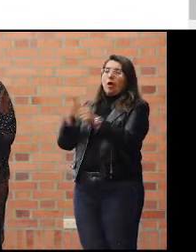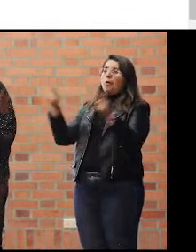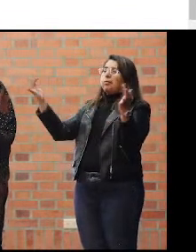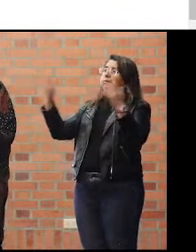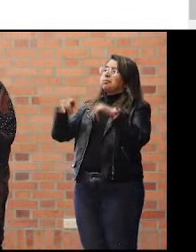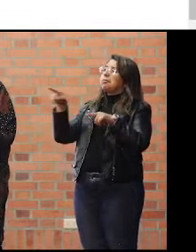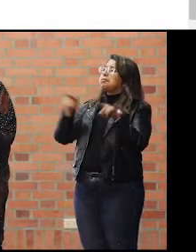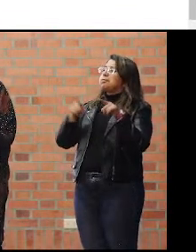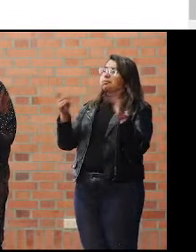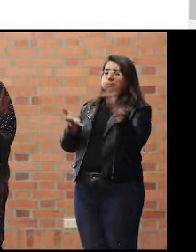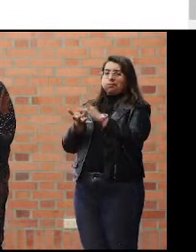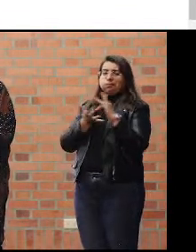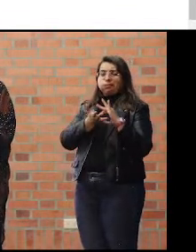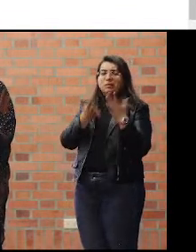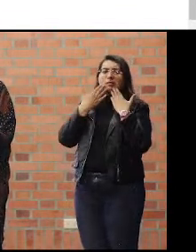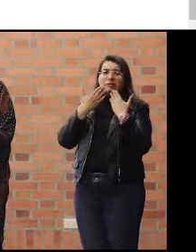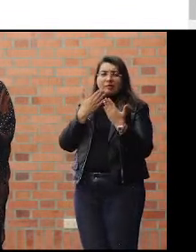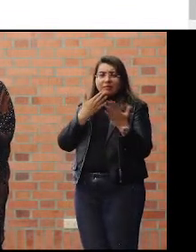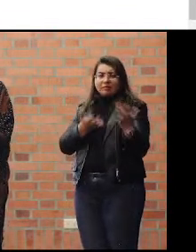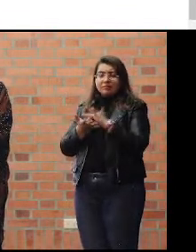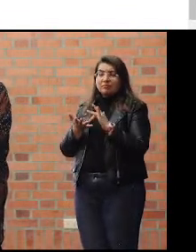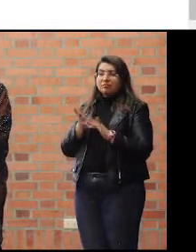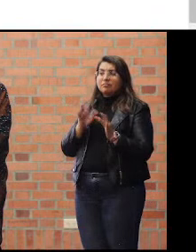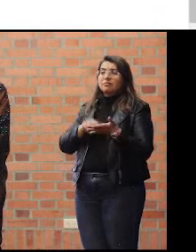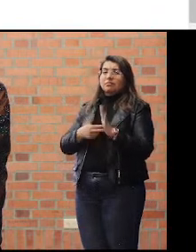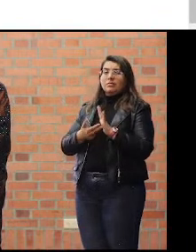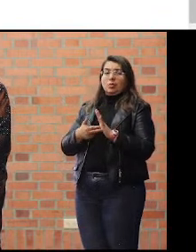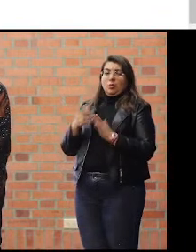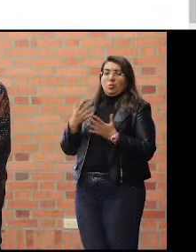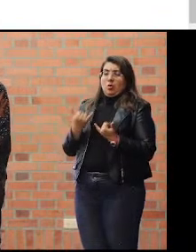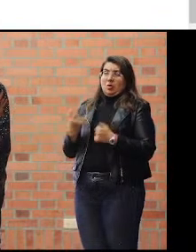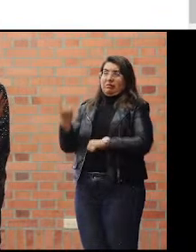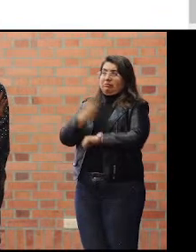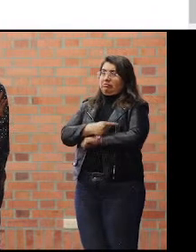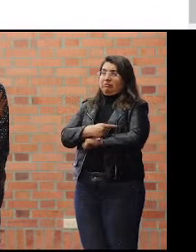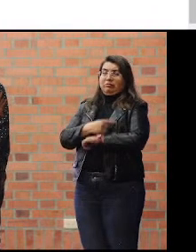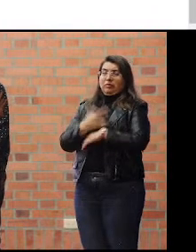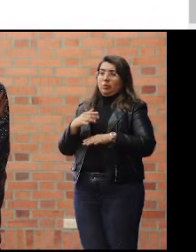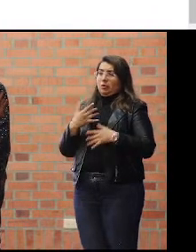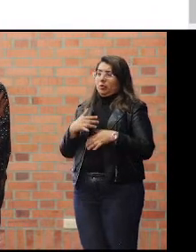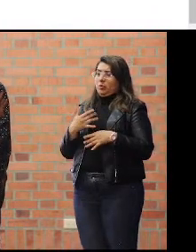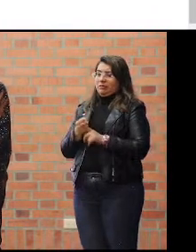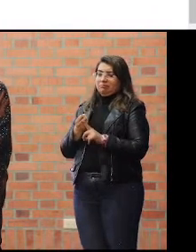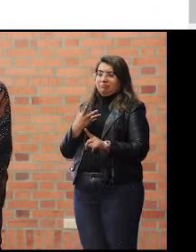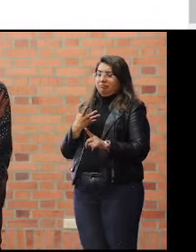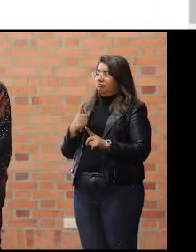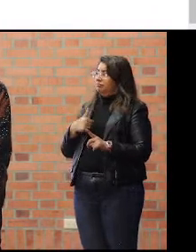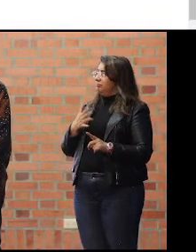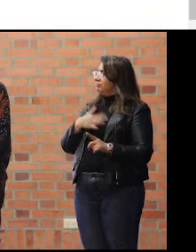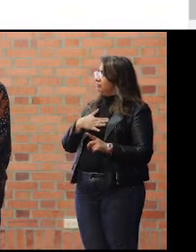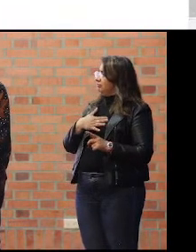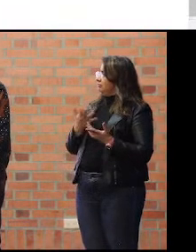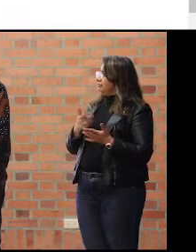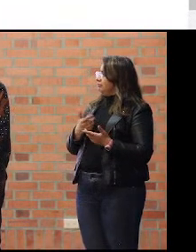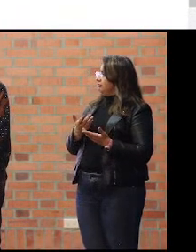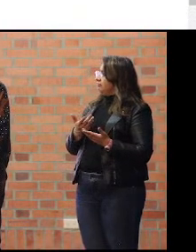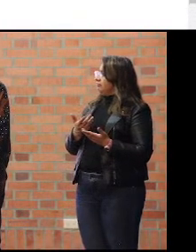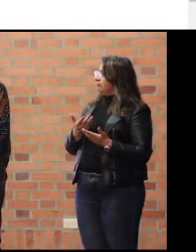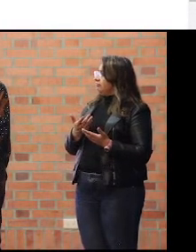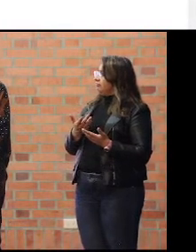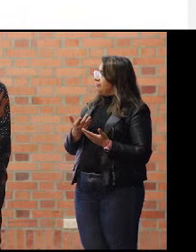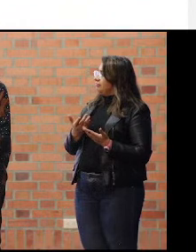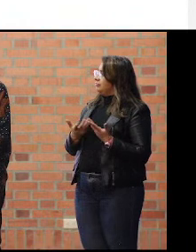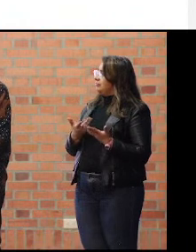acá hoy para mí es un día de esos en que poéticamente uno podría decir siente